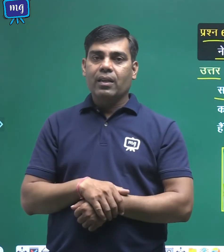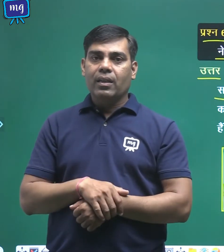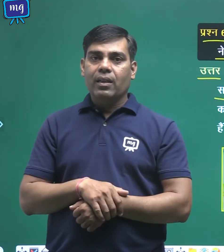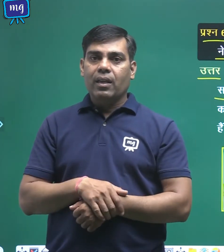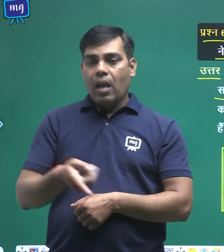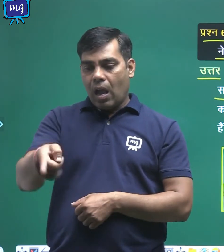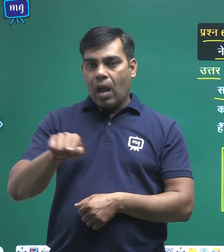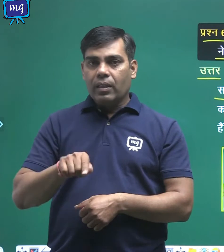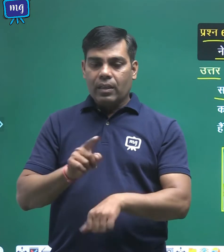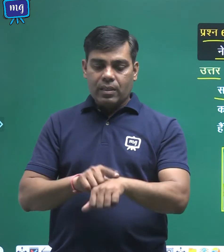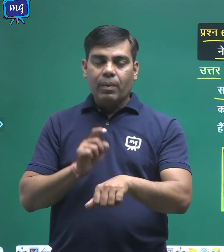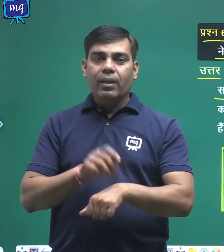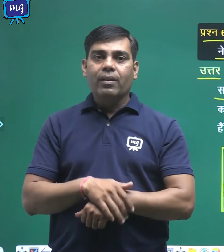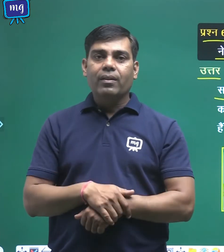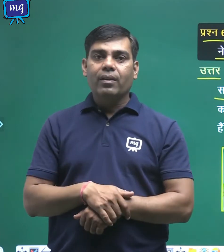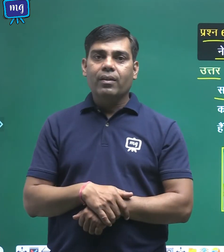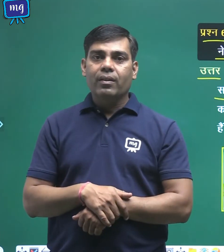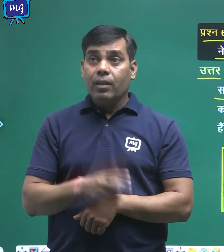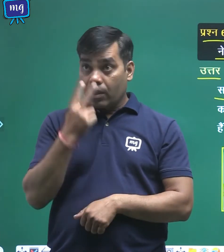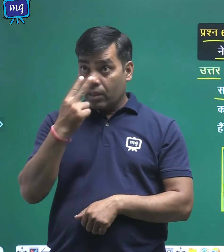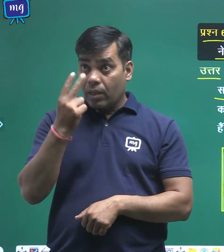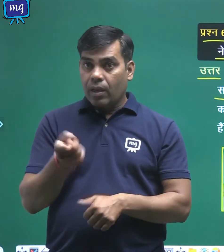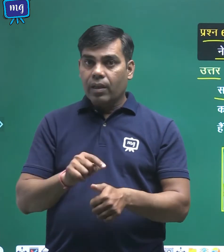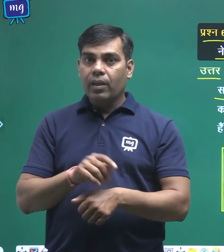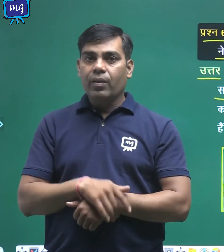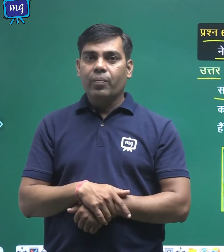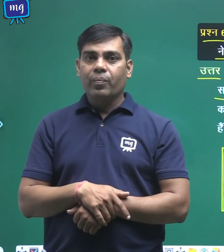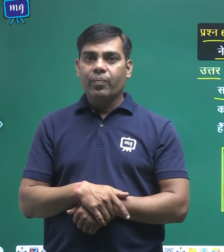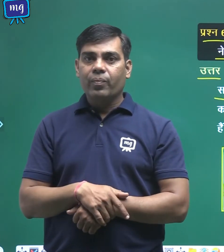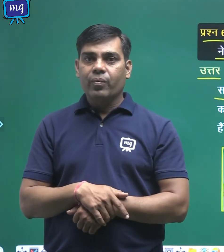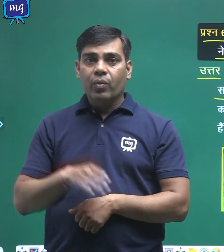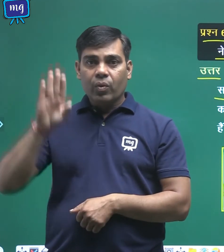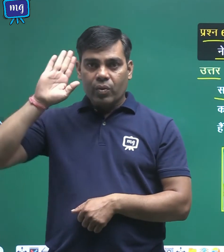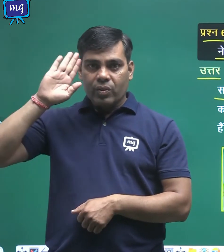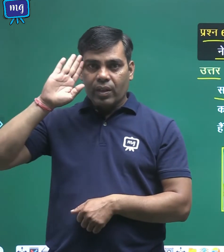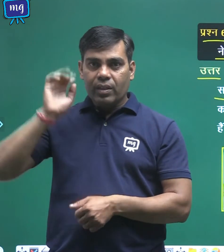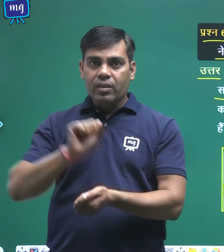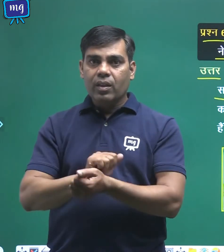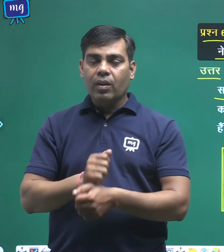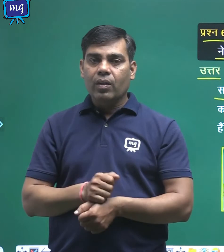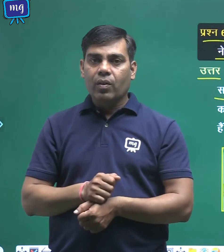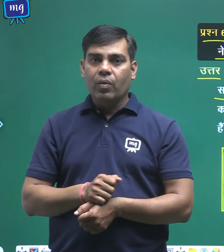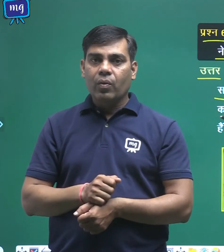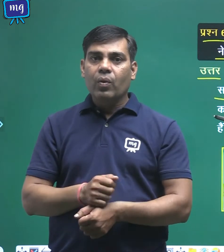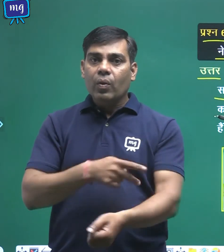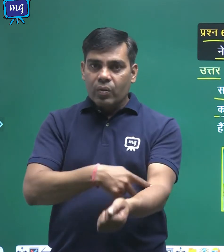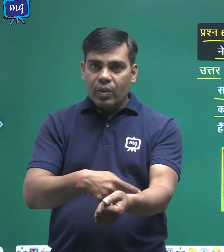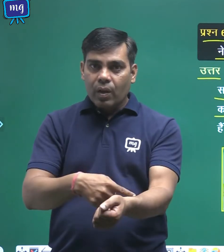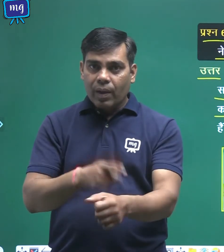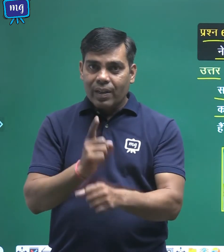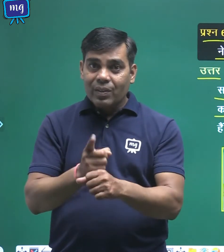आते समय देखा कि सिपाही सेगाभाई को